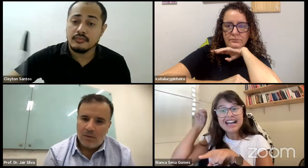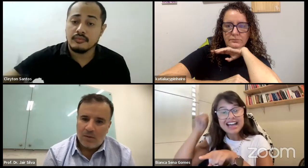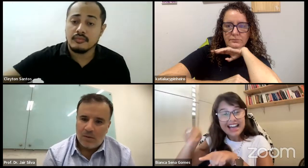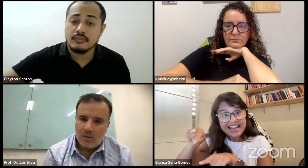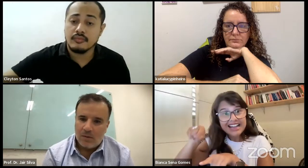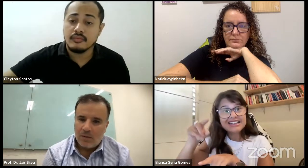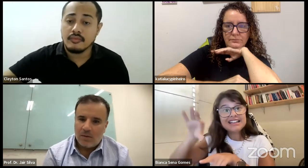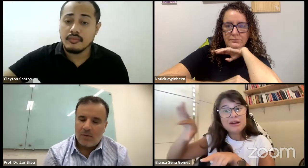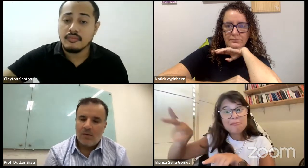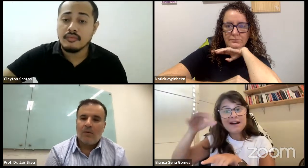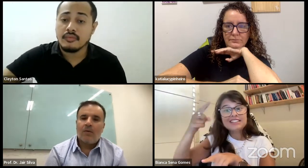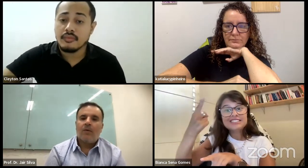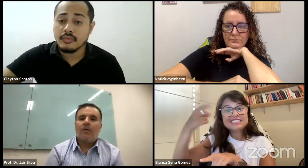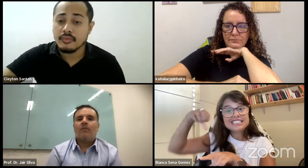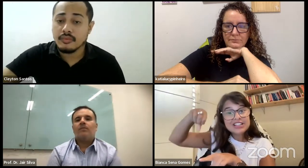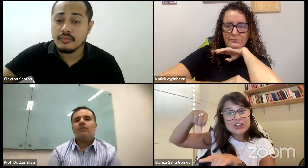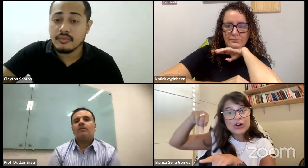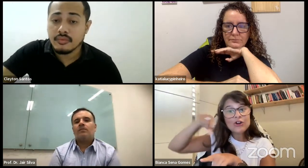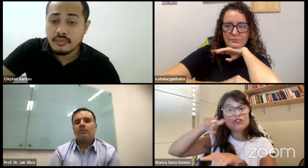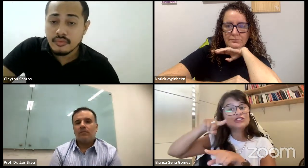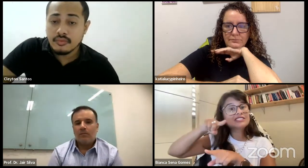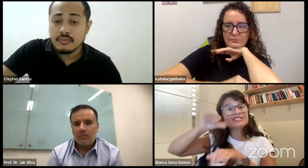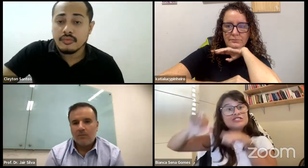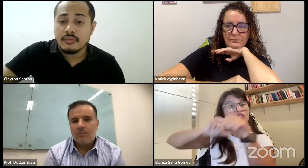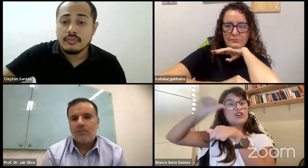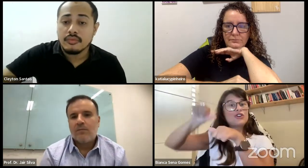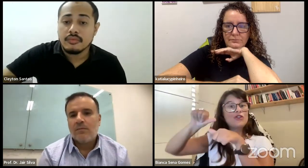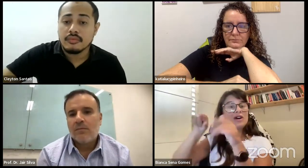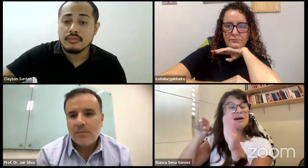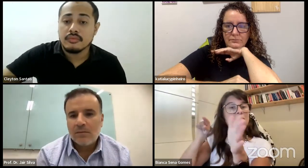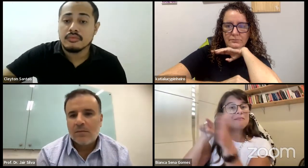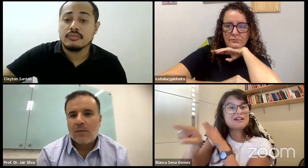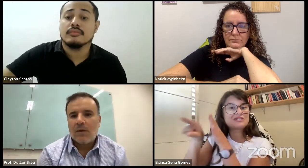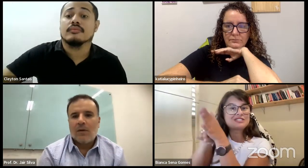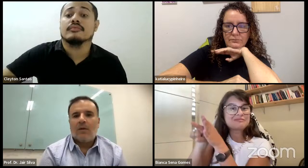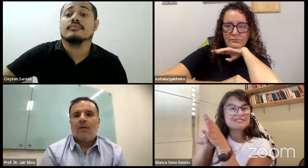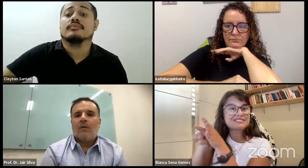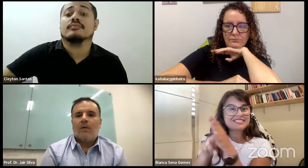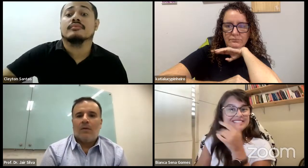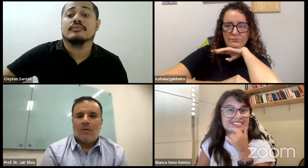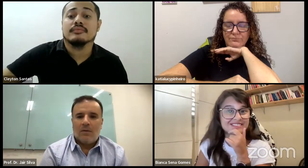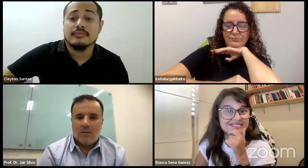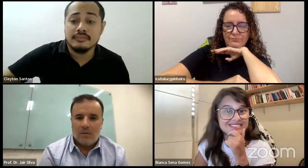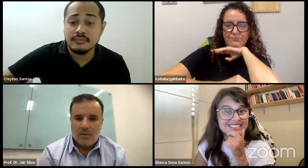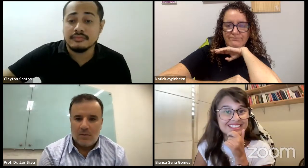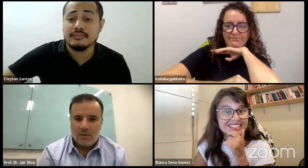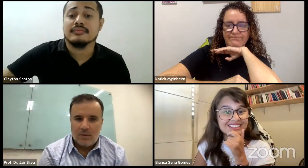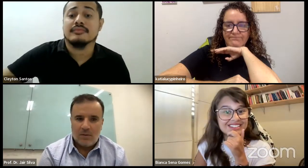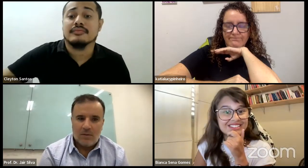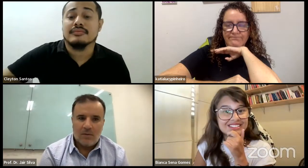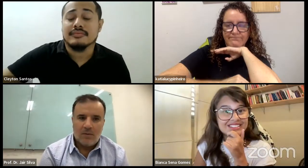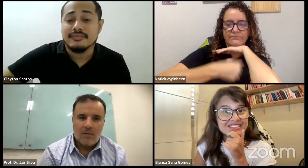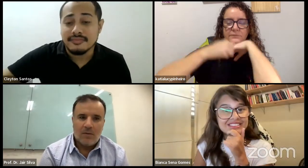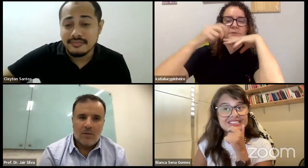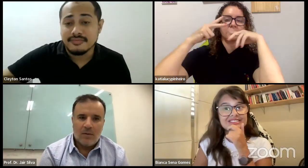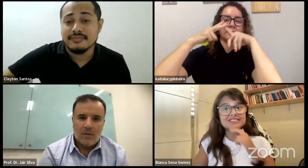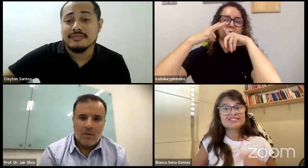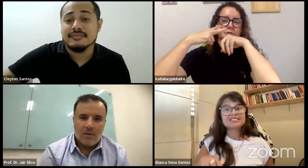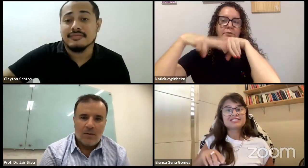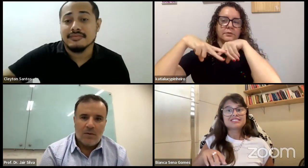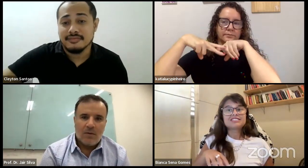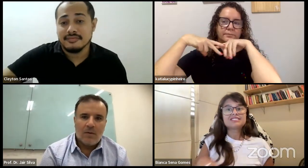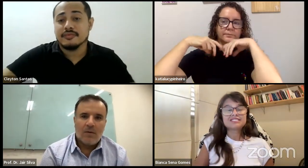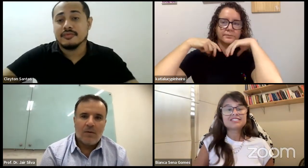na introdução, você coloca uma parte, e aí depois você coloca lá na página 19 uma mudança nas suas